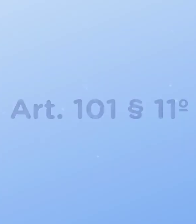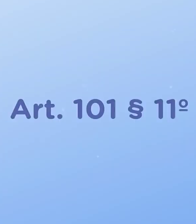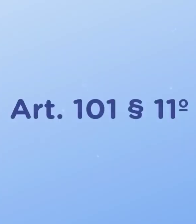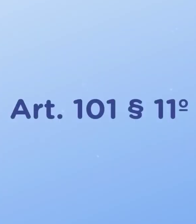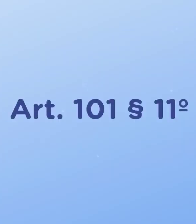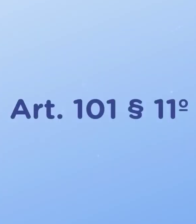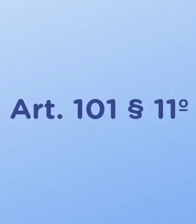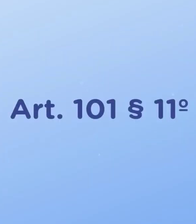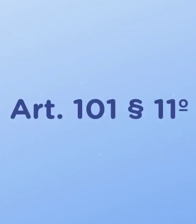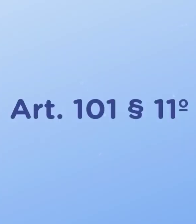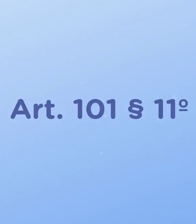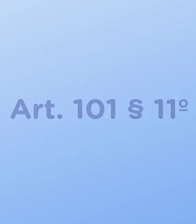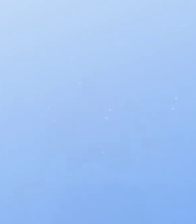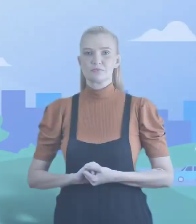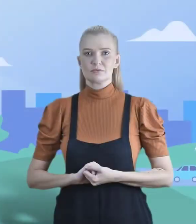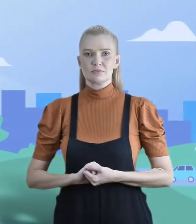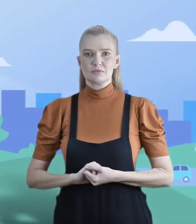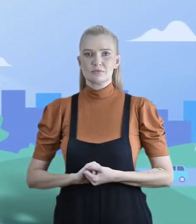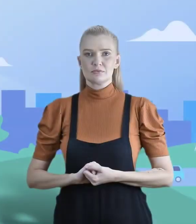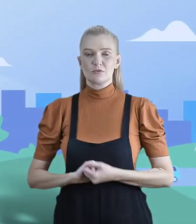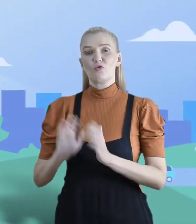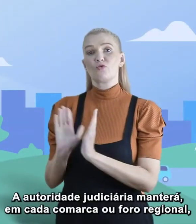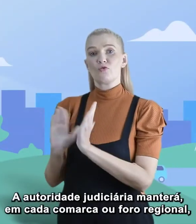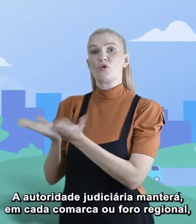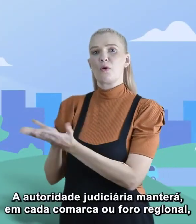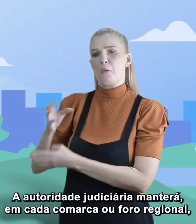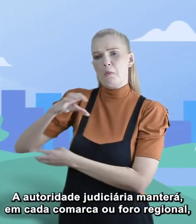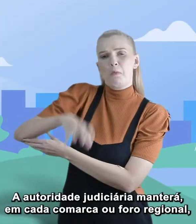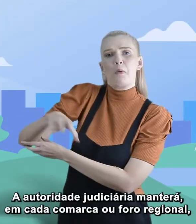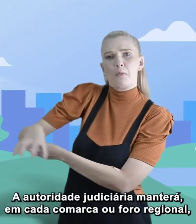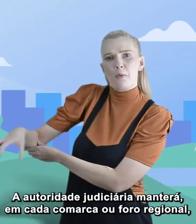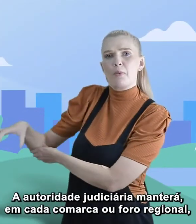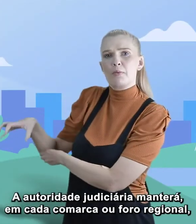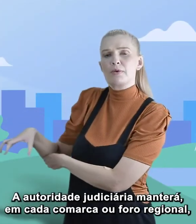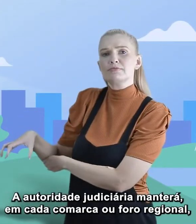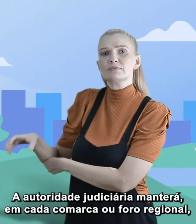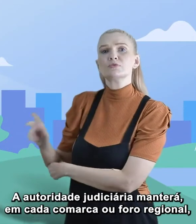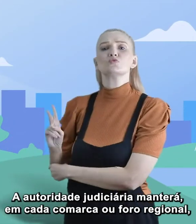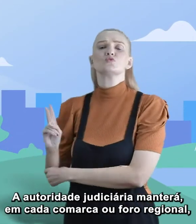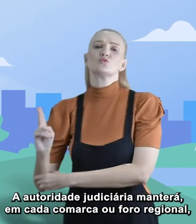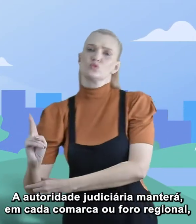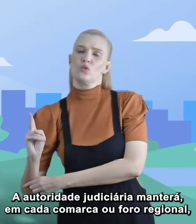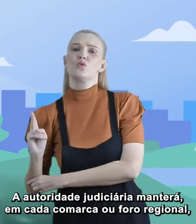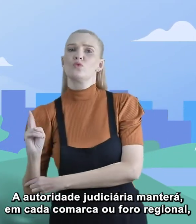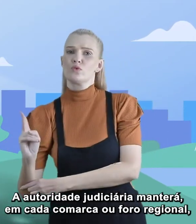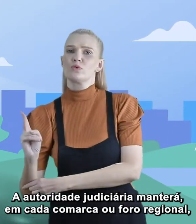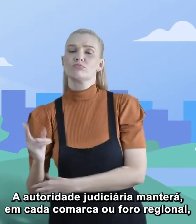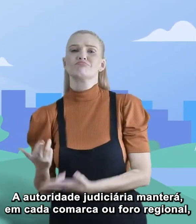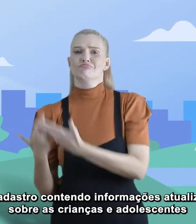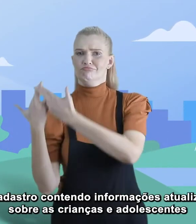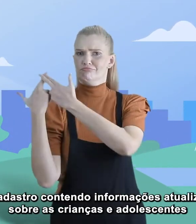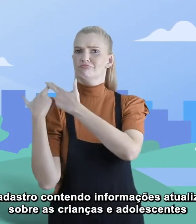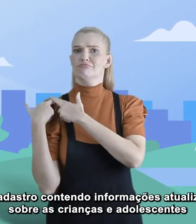Artigo 101, parágrafo 11º. A autoridade judiciária manterá, em cada comarca ou fórum regional, um cadastro